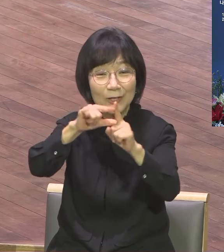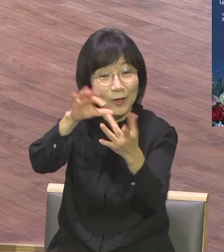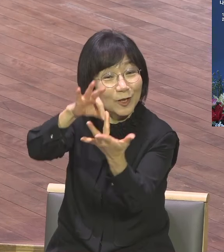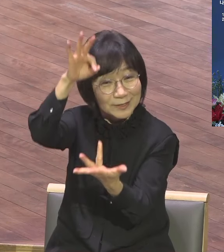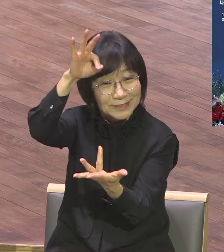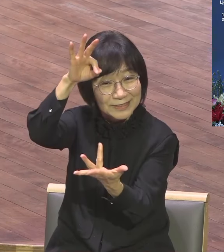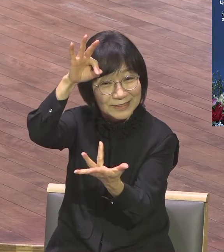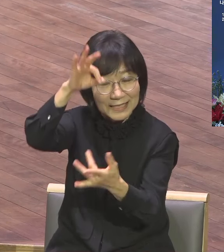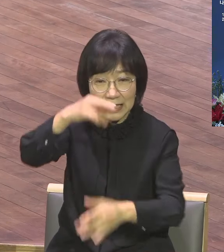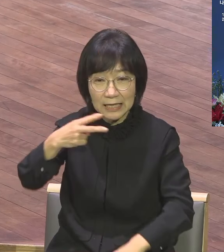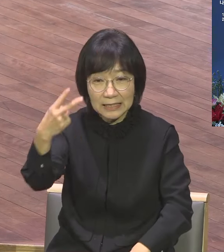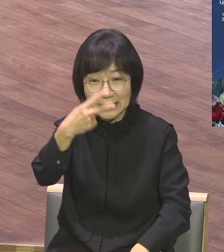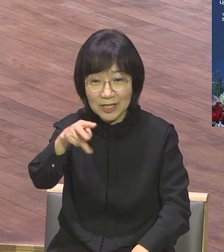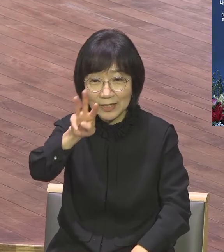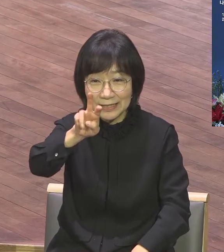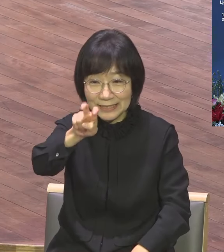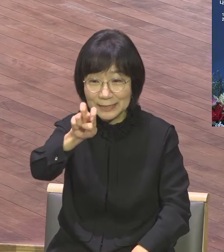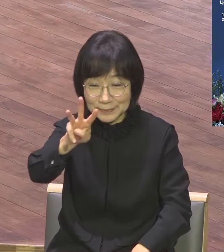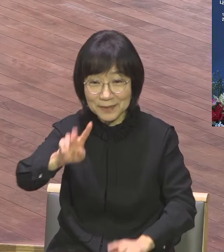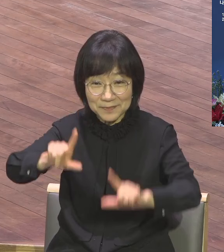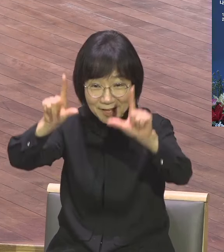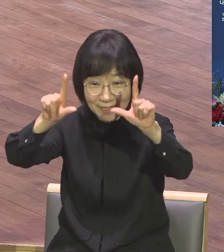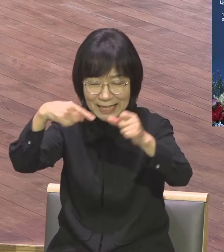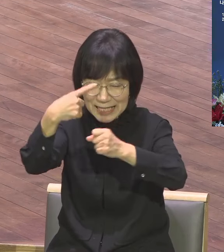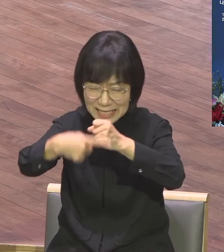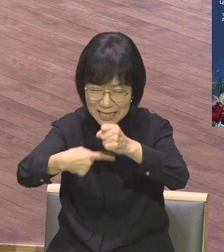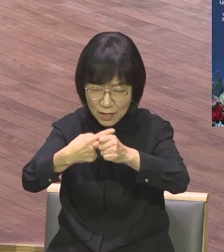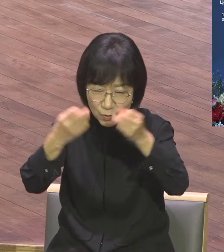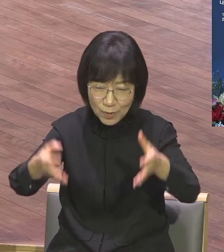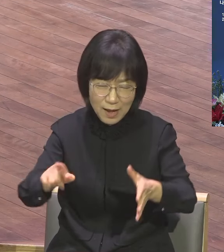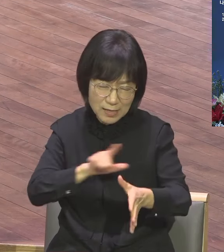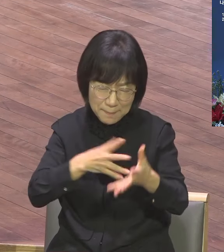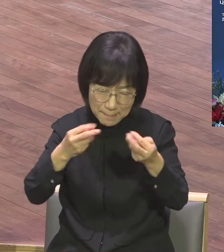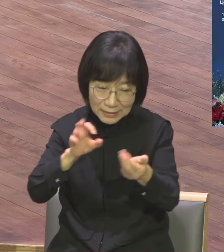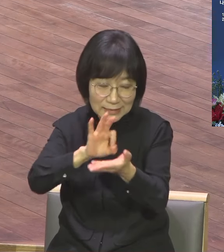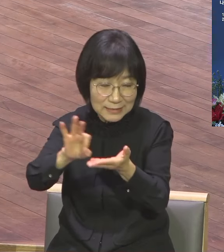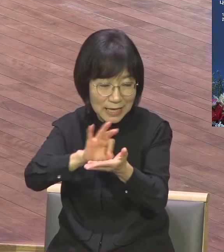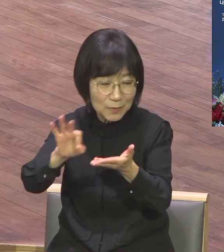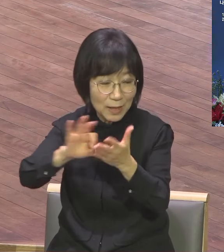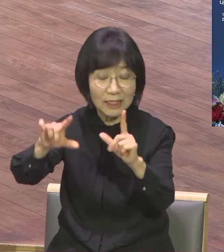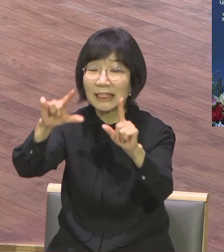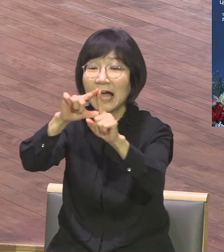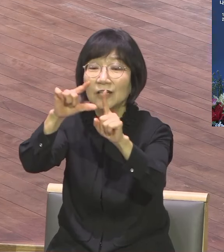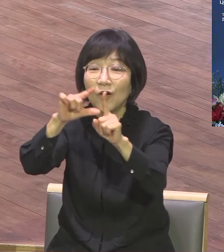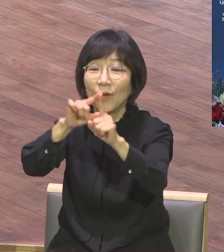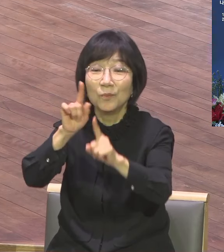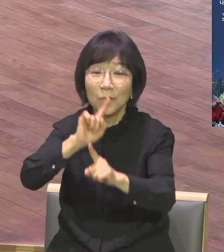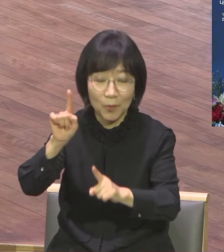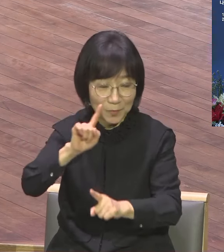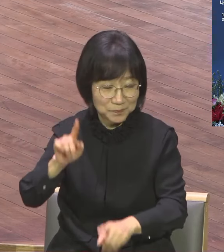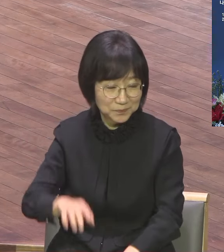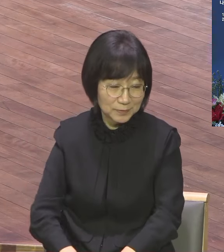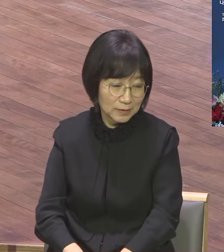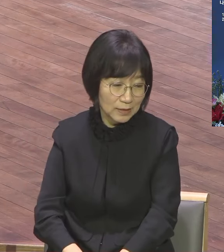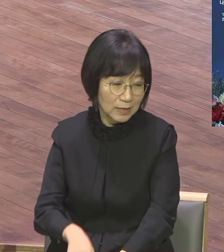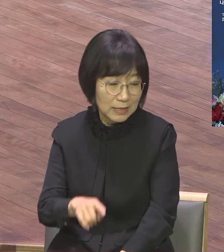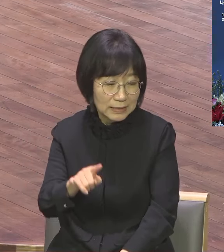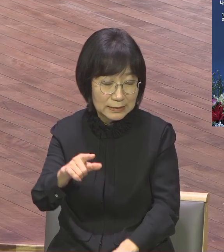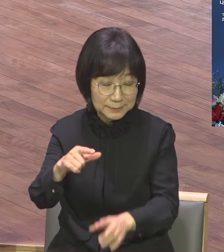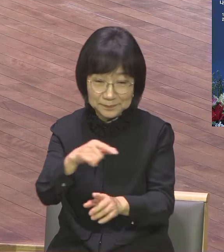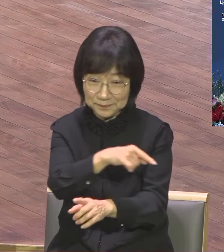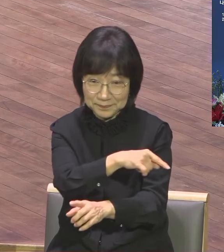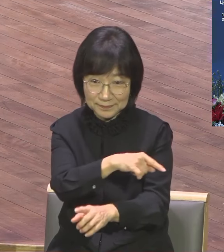2023년 올해 단어가 뭐냐? 어센틱입니다. 어센틱. 이 어센틱 이